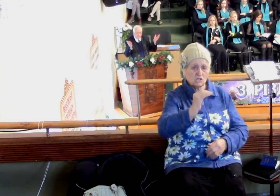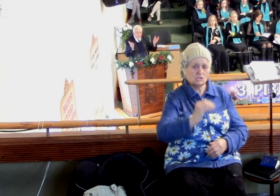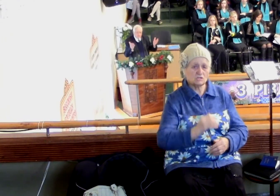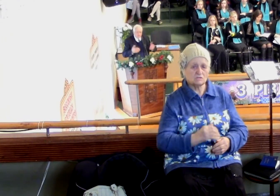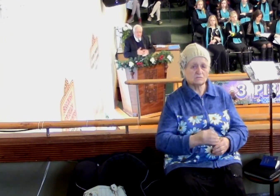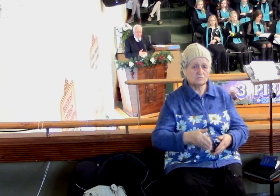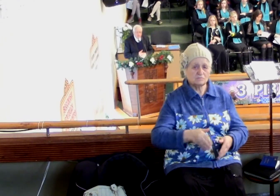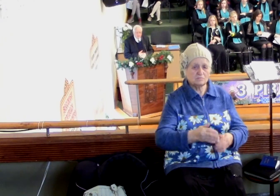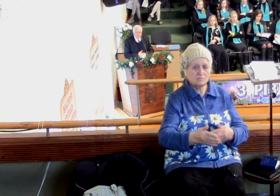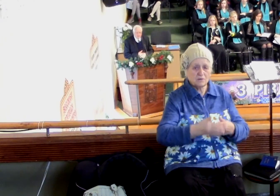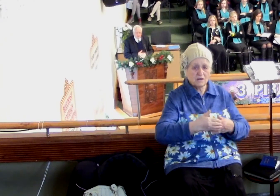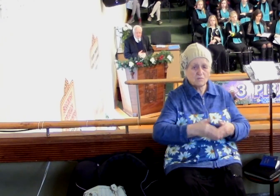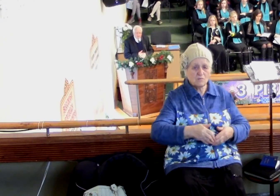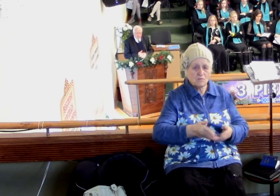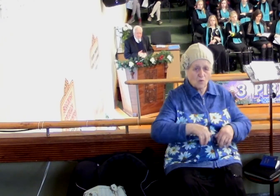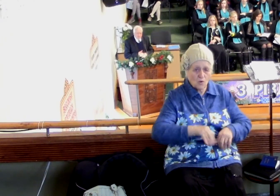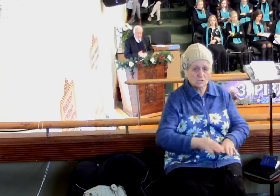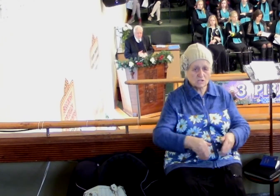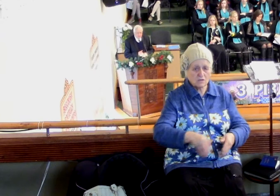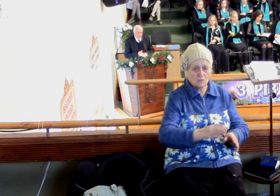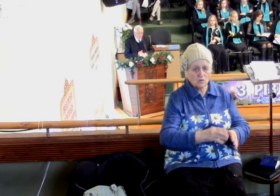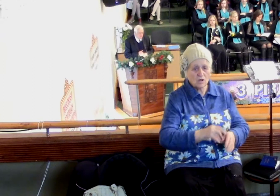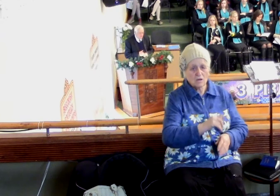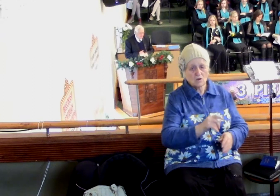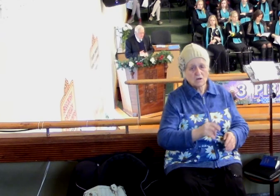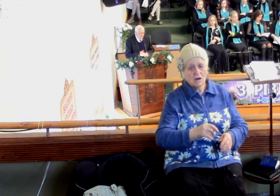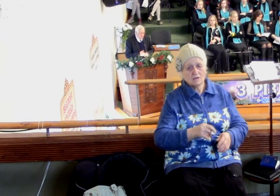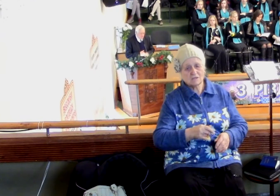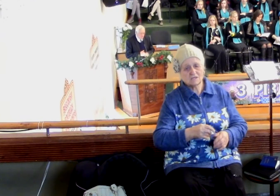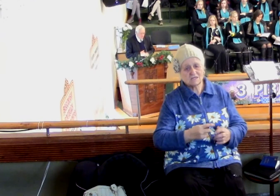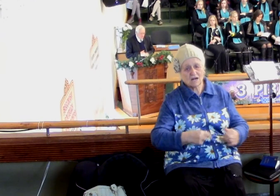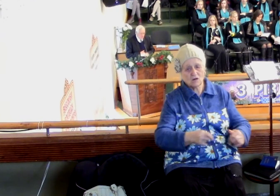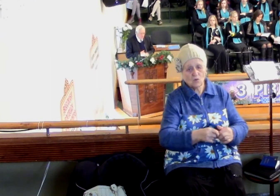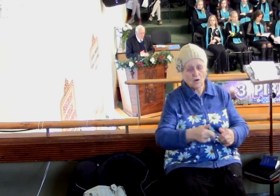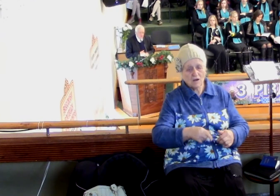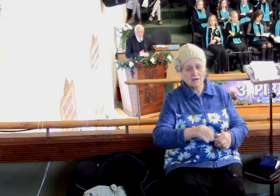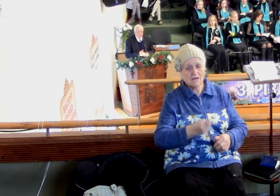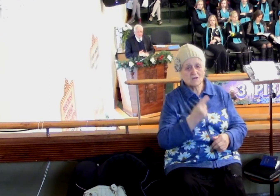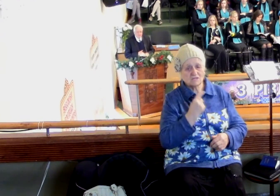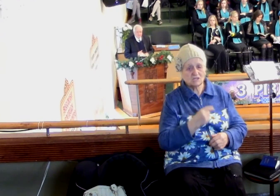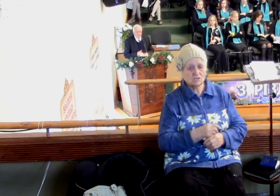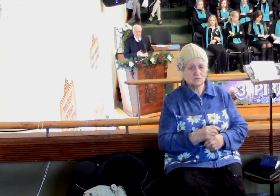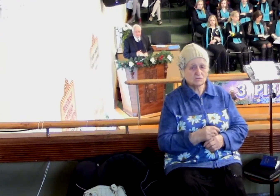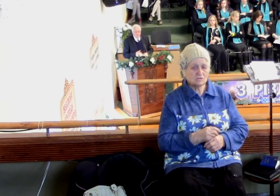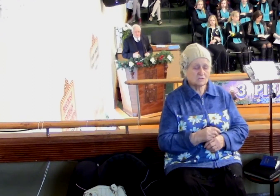возвеличит Приморский путь за Иорданскую страну Галилею языческую.